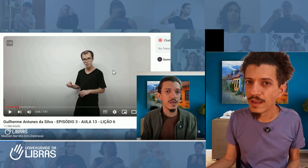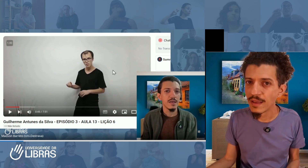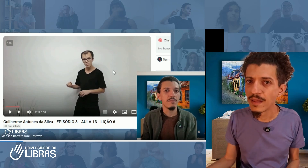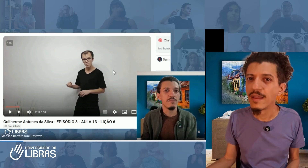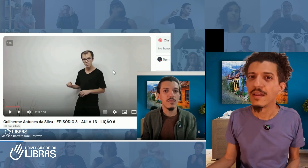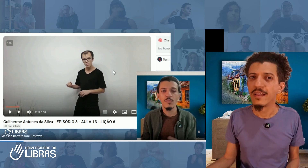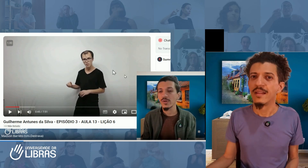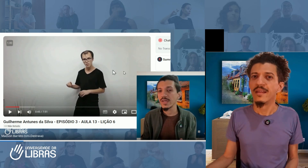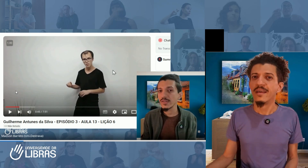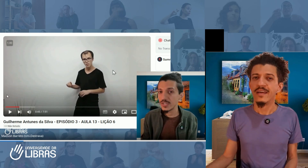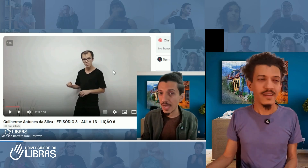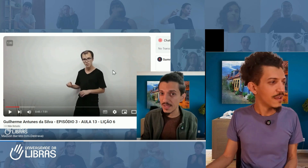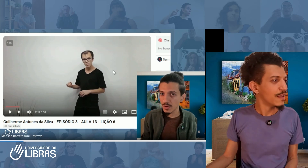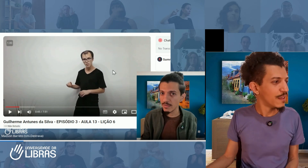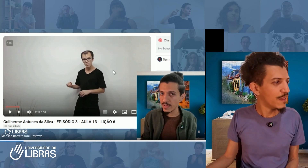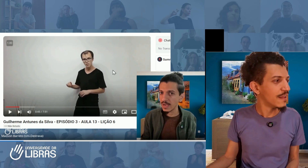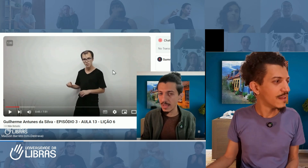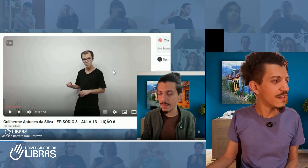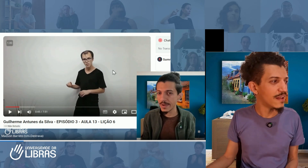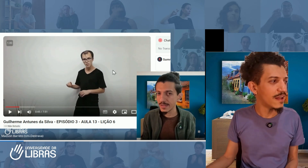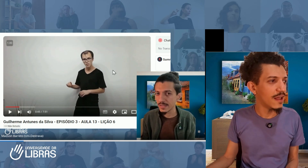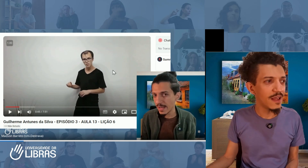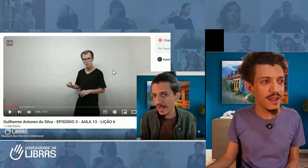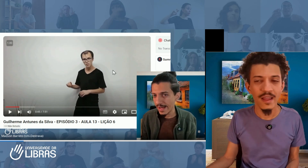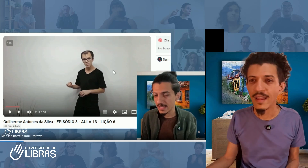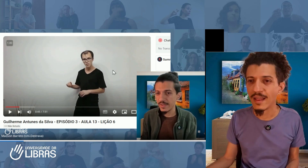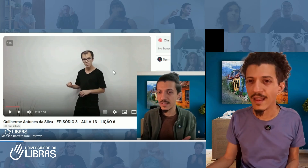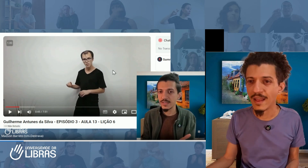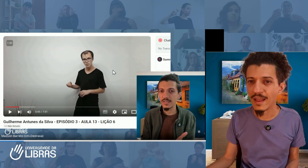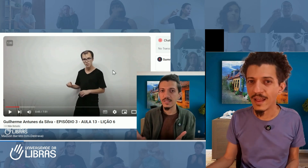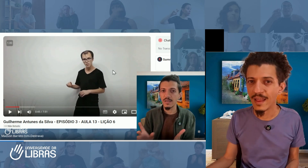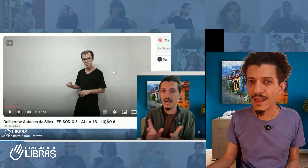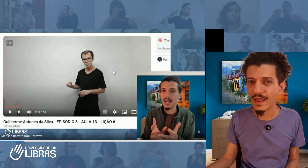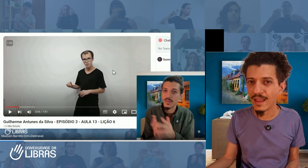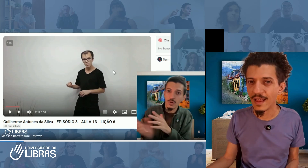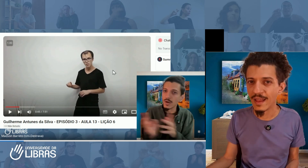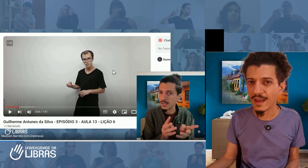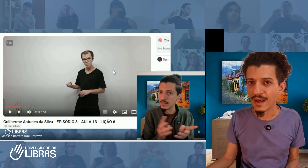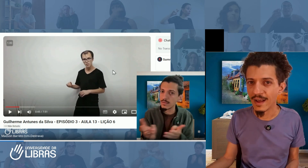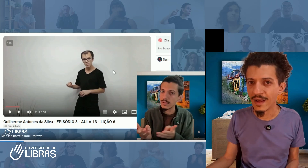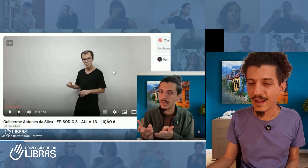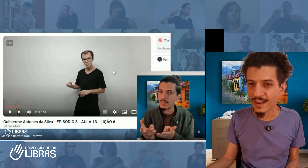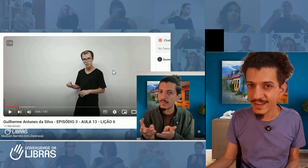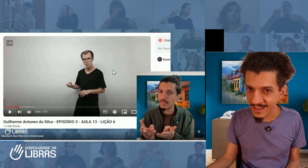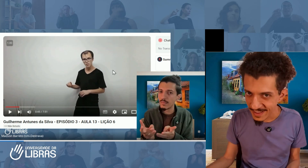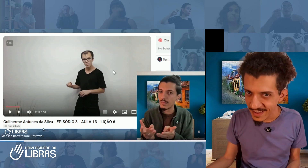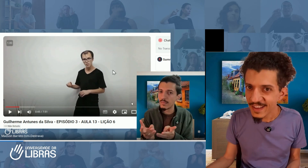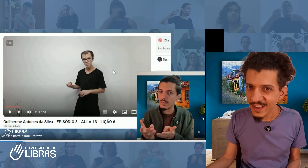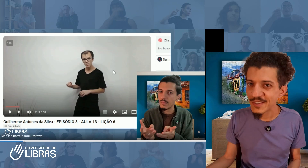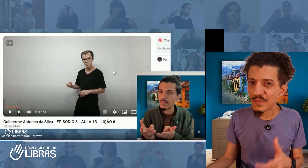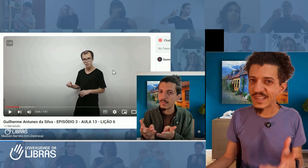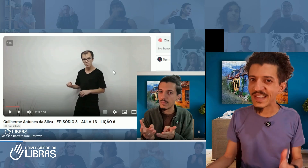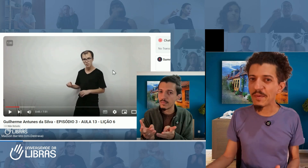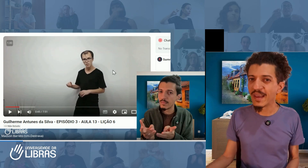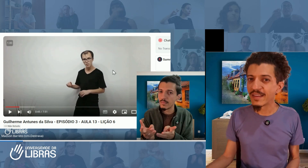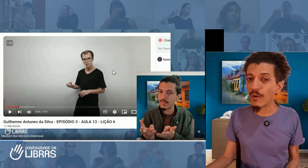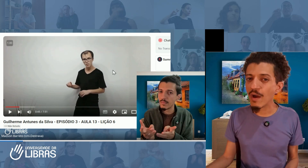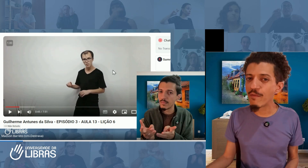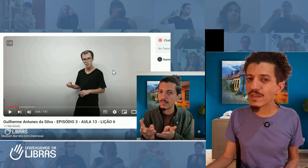no processo de absorver a Libras, às vezes acaba trocando, porque isso, percebe? Então, eu vou trazendo